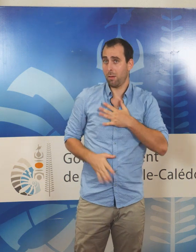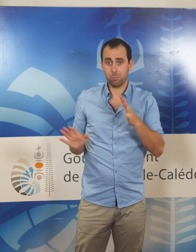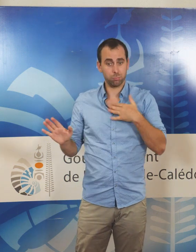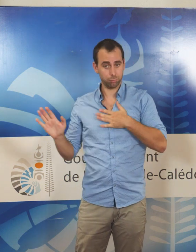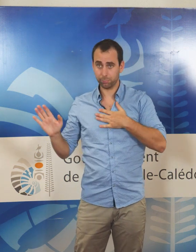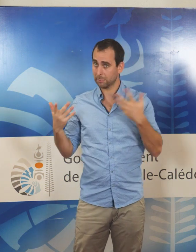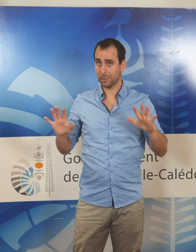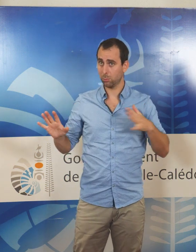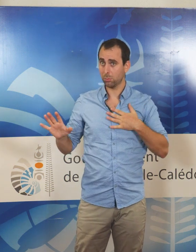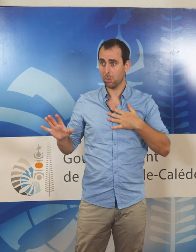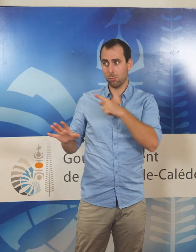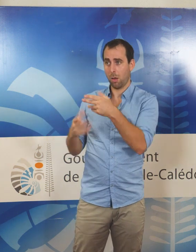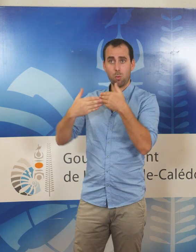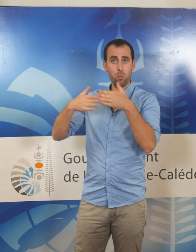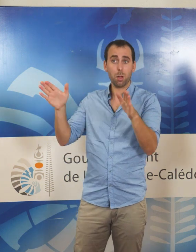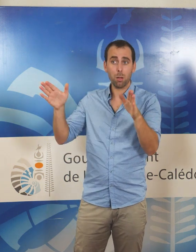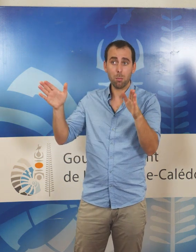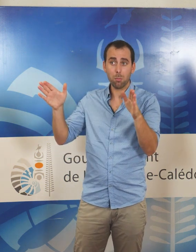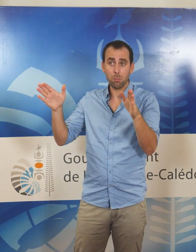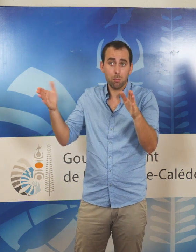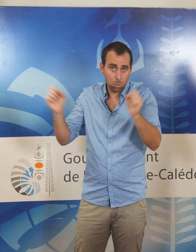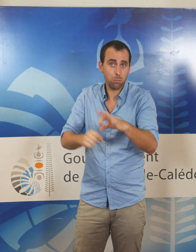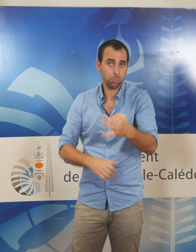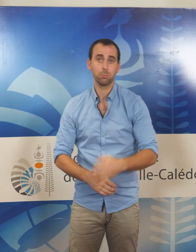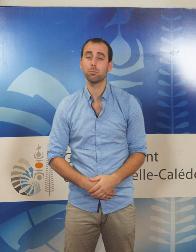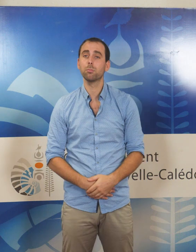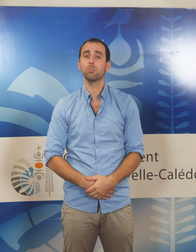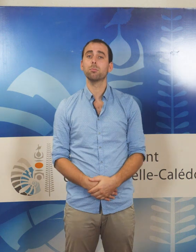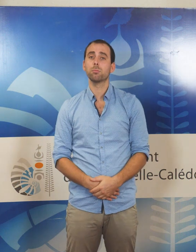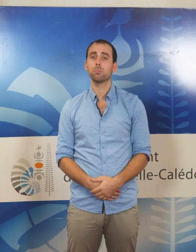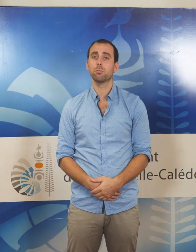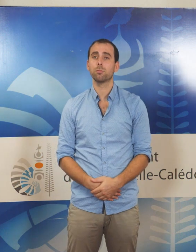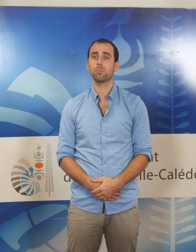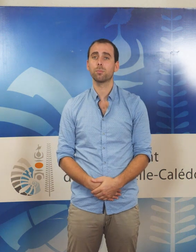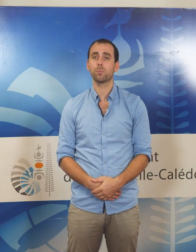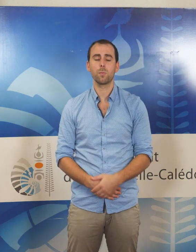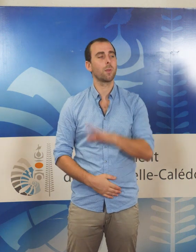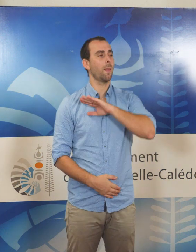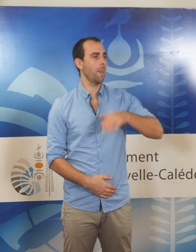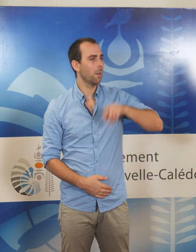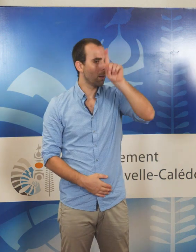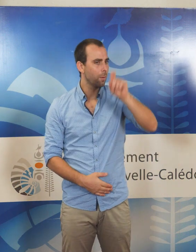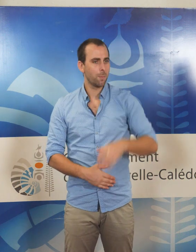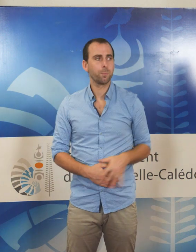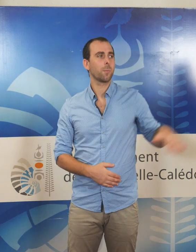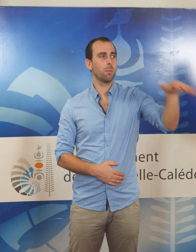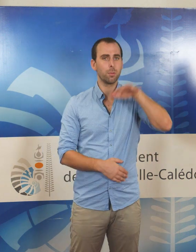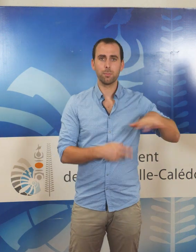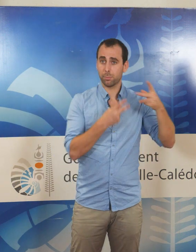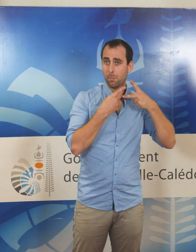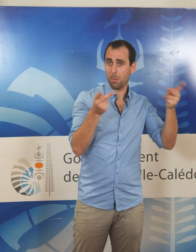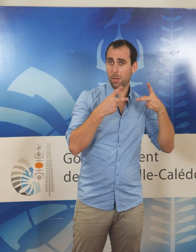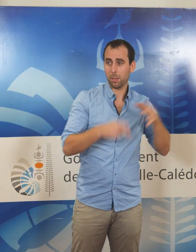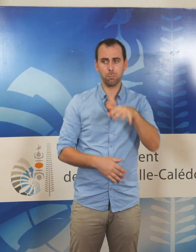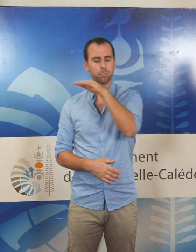actuelle, je ne vois pas pourquoi ils ne pourraient pas ouvrir. J'ai une dernière question. Les installations publiques et privées permettant la pratique